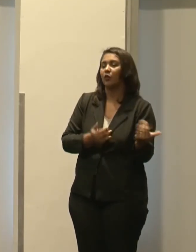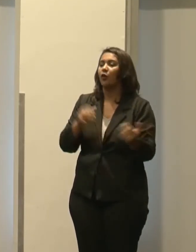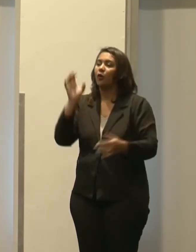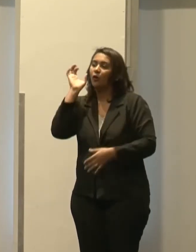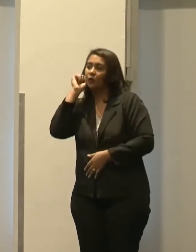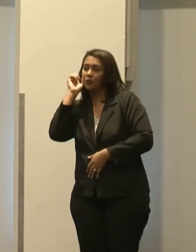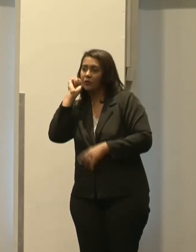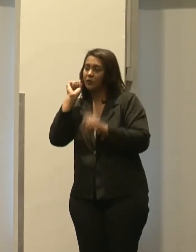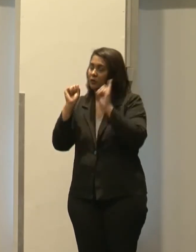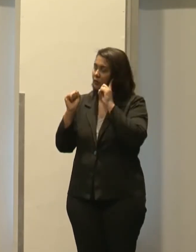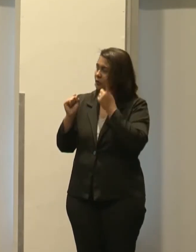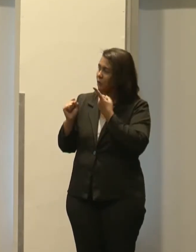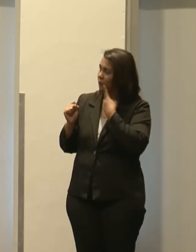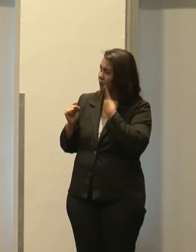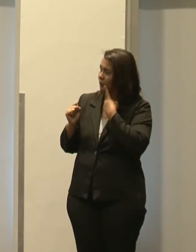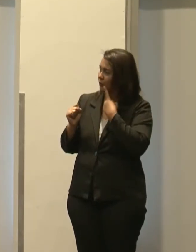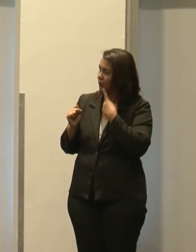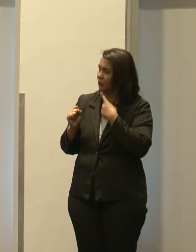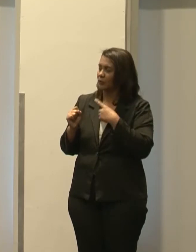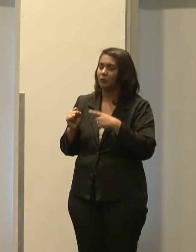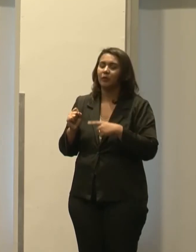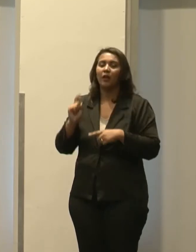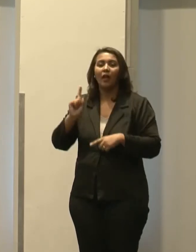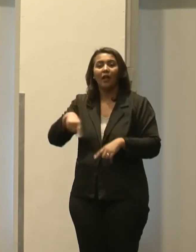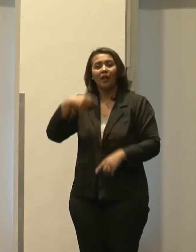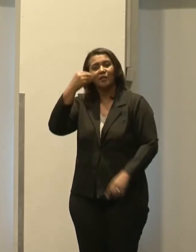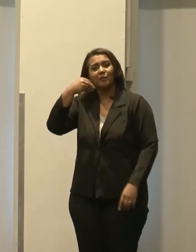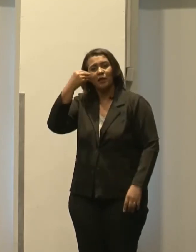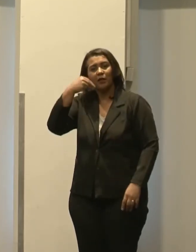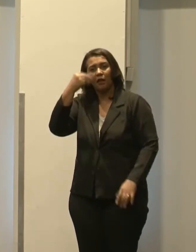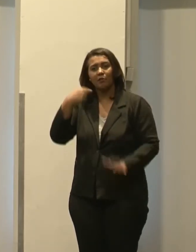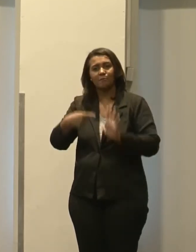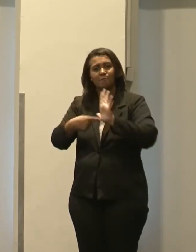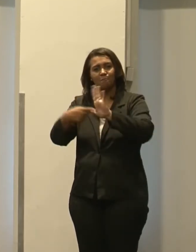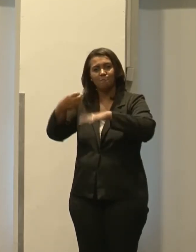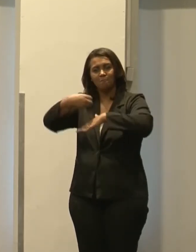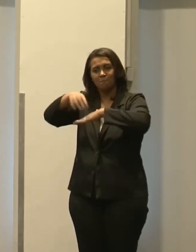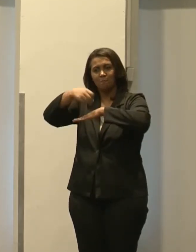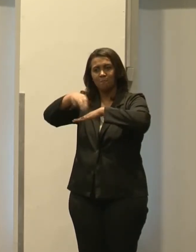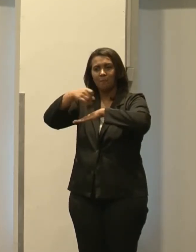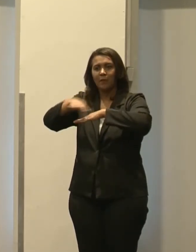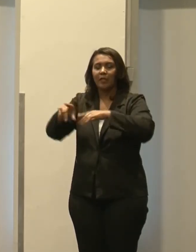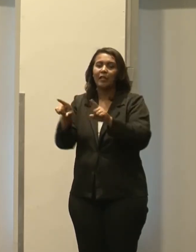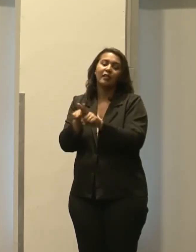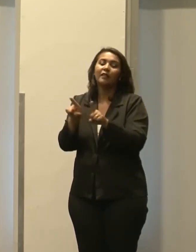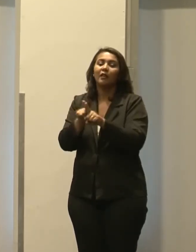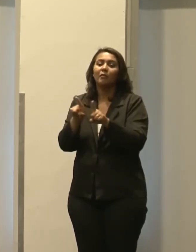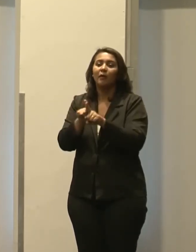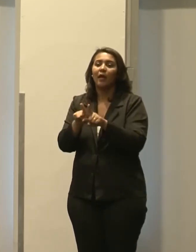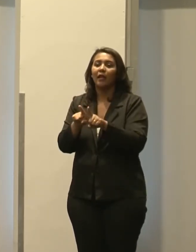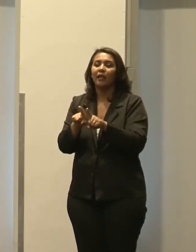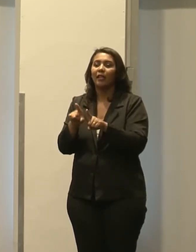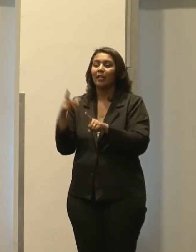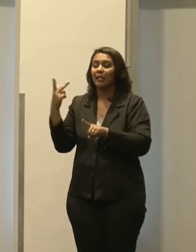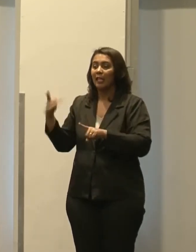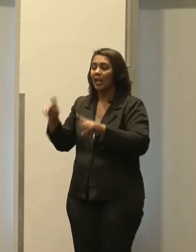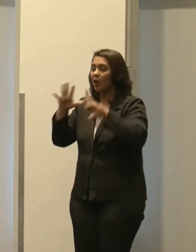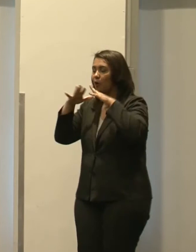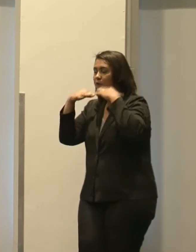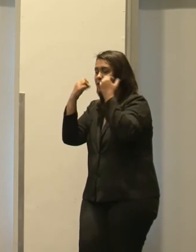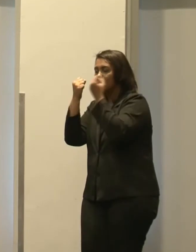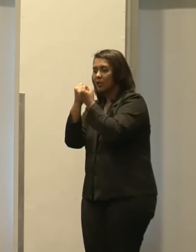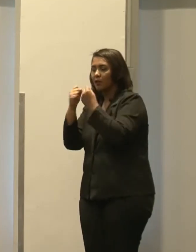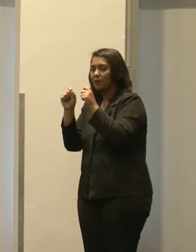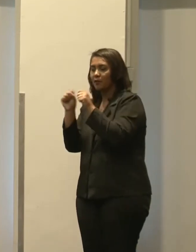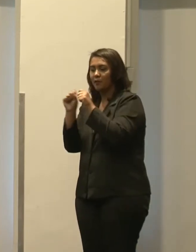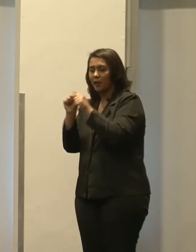ouvintes e surdos. Então, é sobre essa experiência que eu vou falar, mas especificamente os olhares do oficineiro e